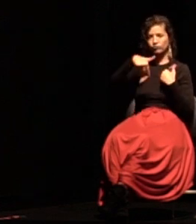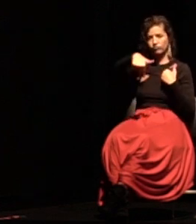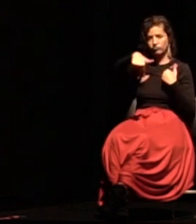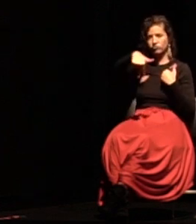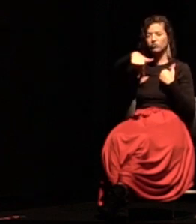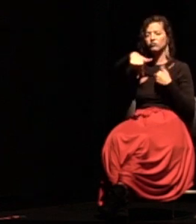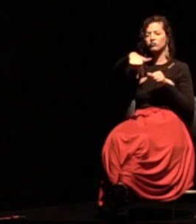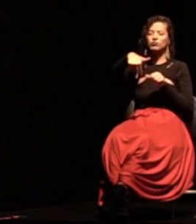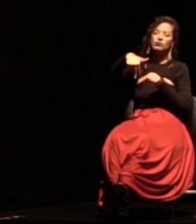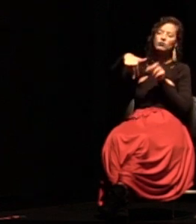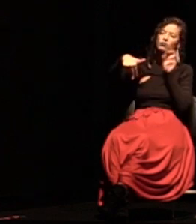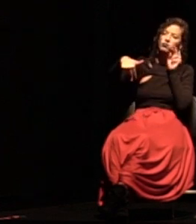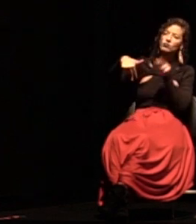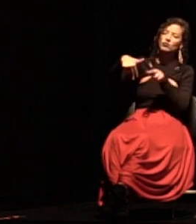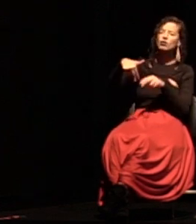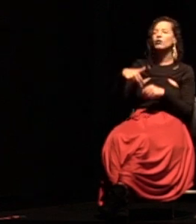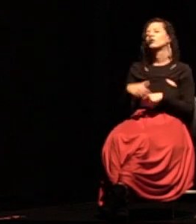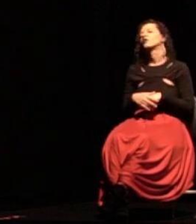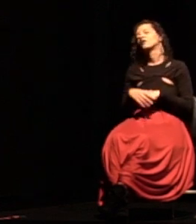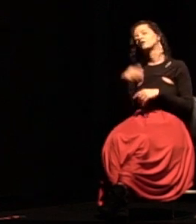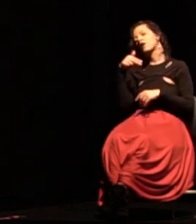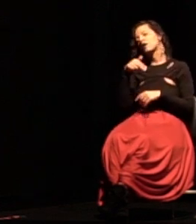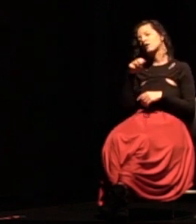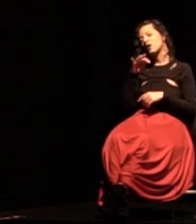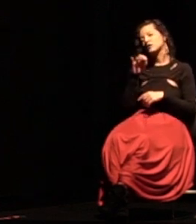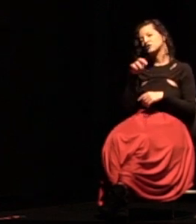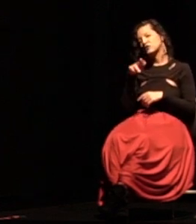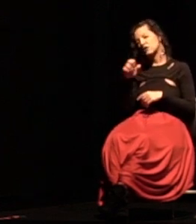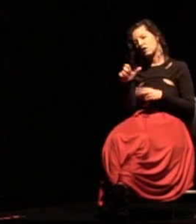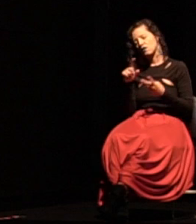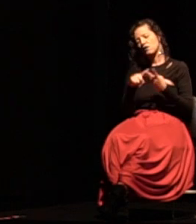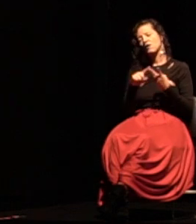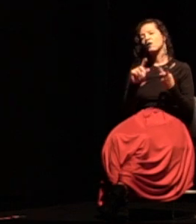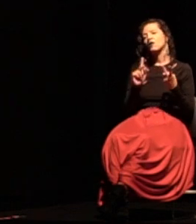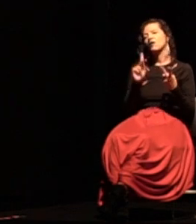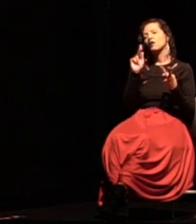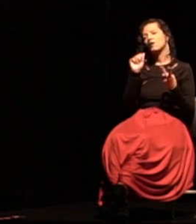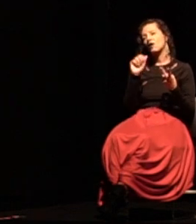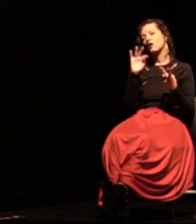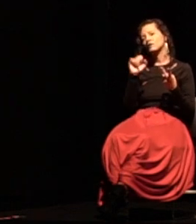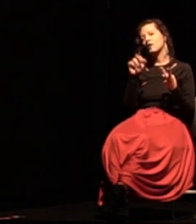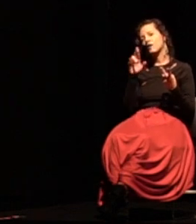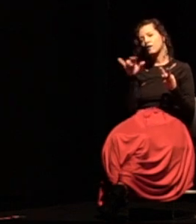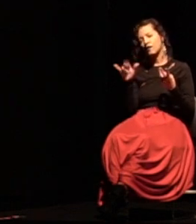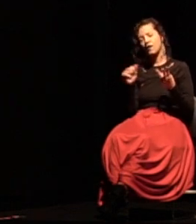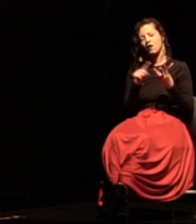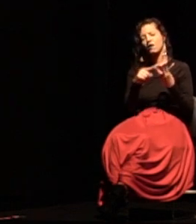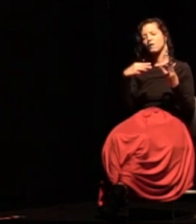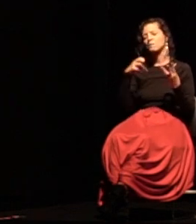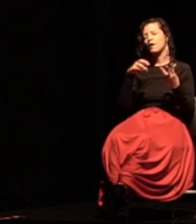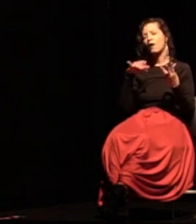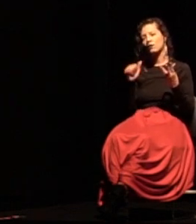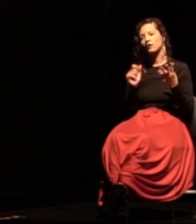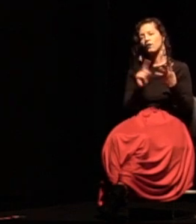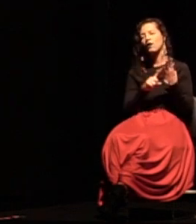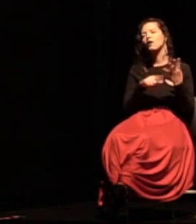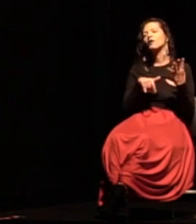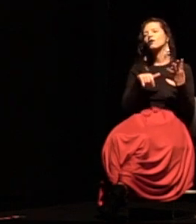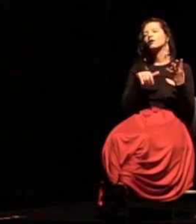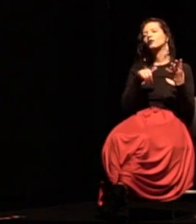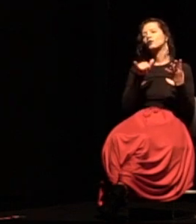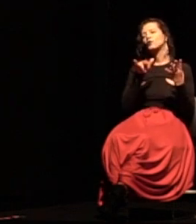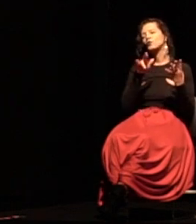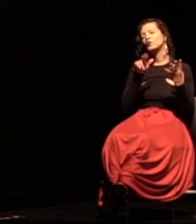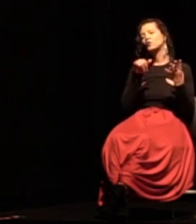vê claramente, né, da Annette Messager, da Catharina Sieverting, da Marina, né, da Ulrike